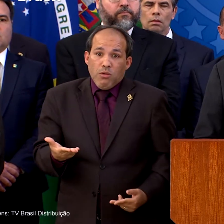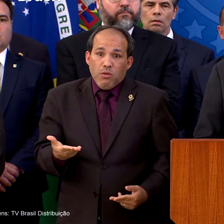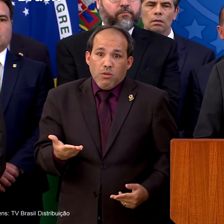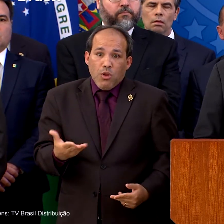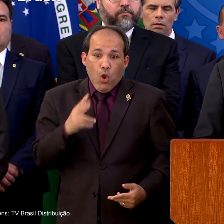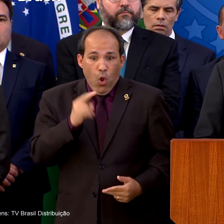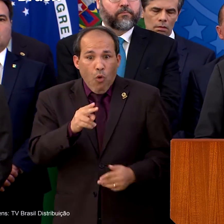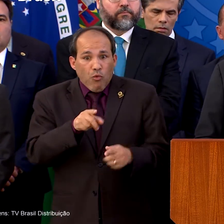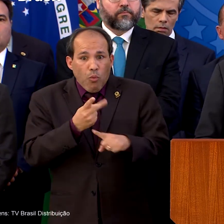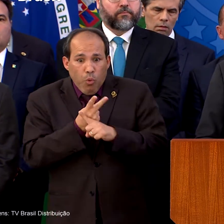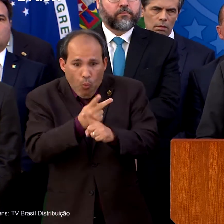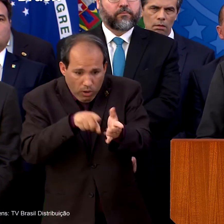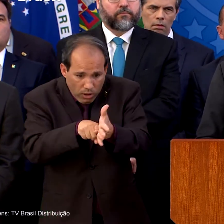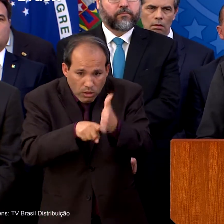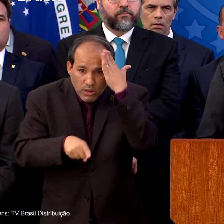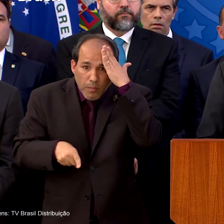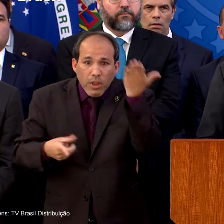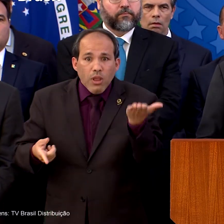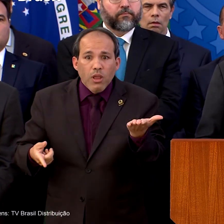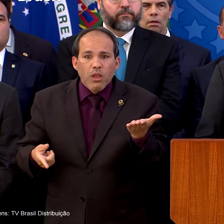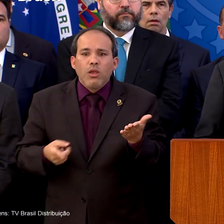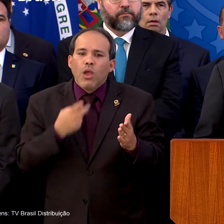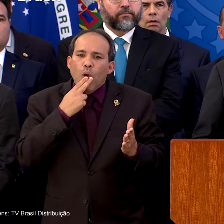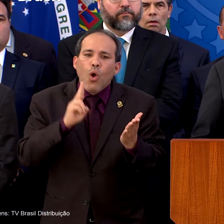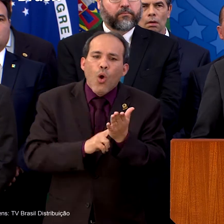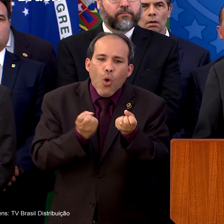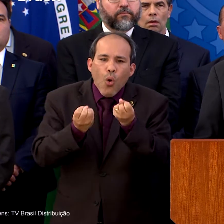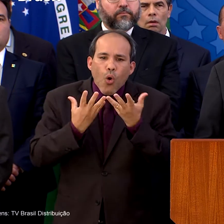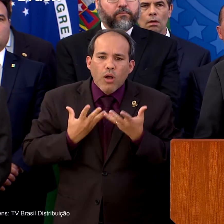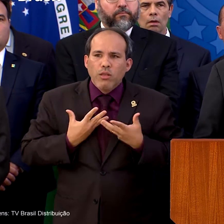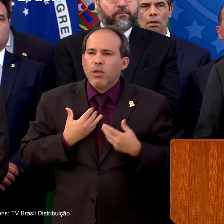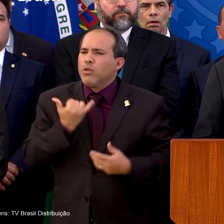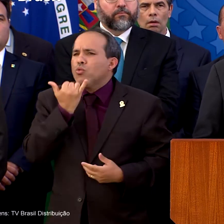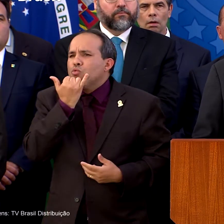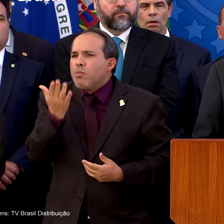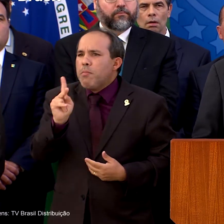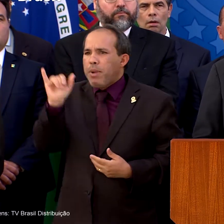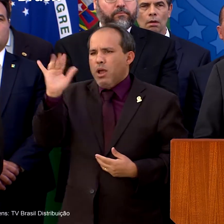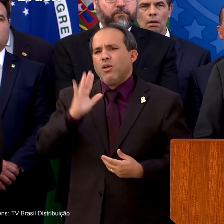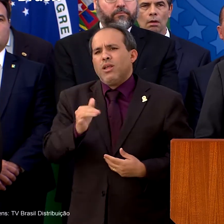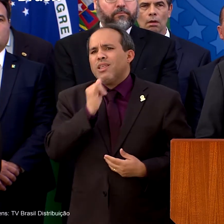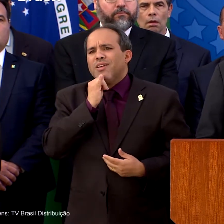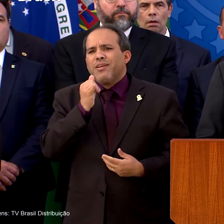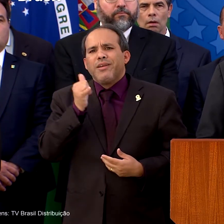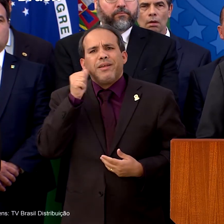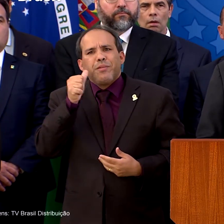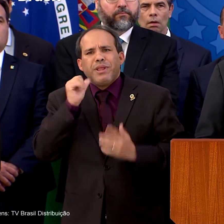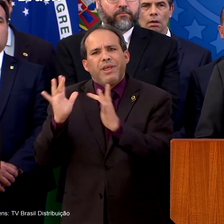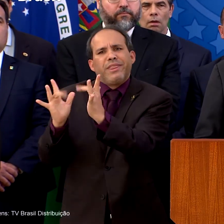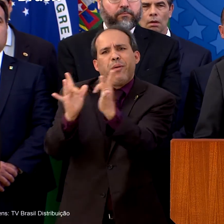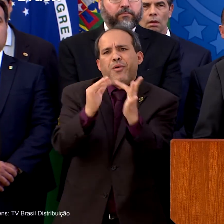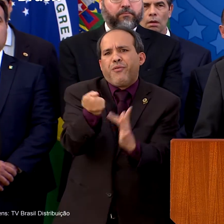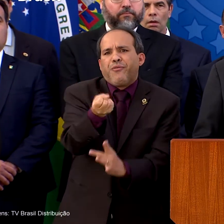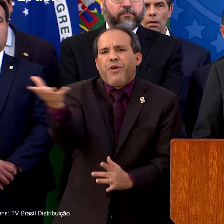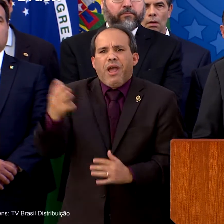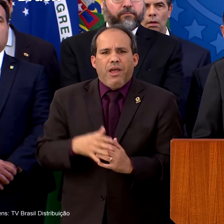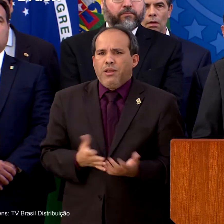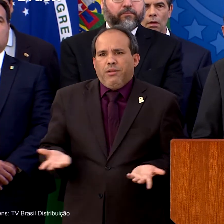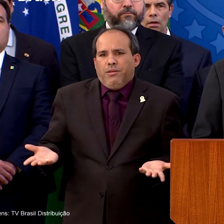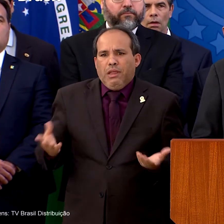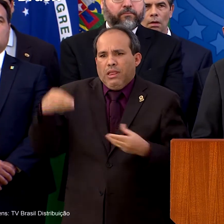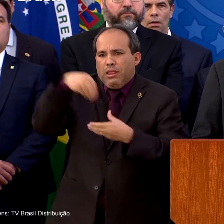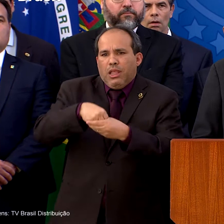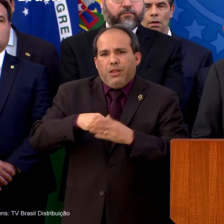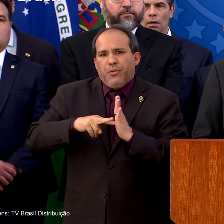eu abri o jogo pai eu saio com metade do condomínio nem lembro quem é essa menina que é que eu estive com